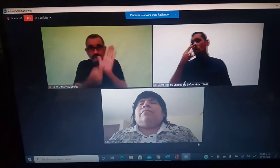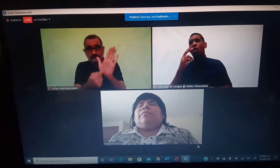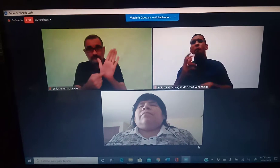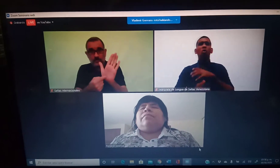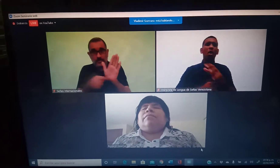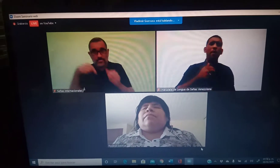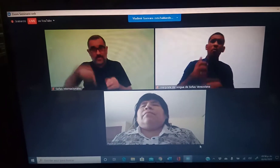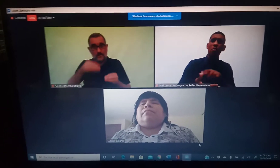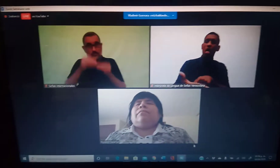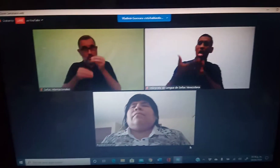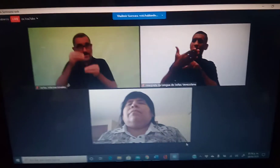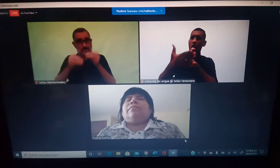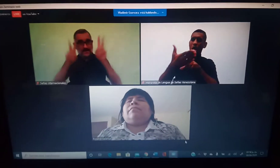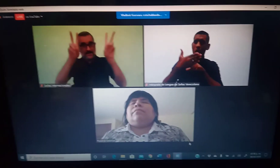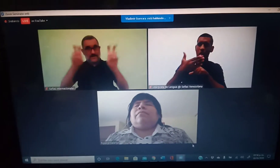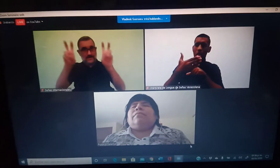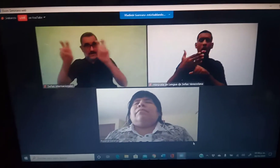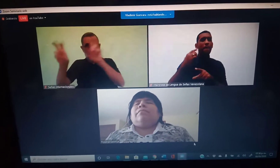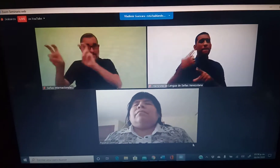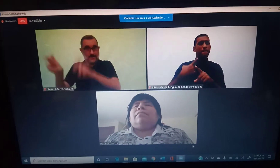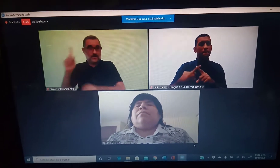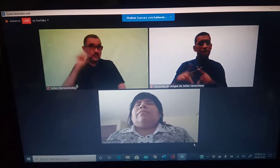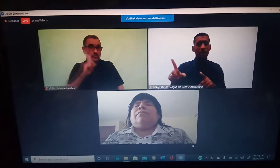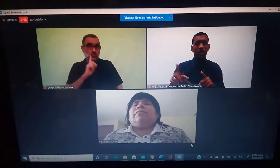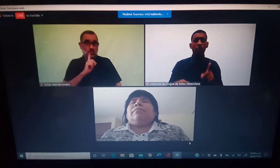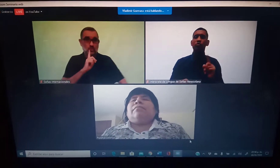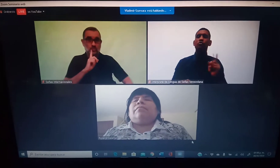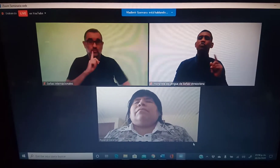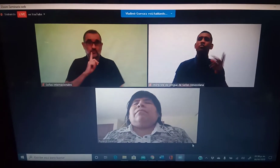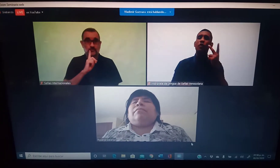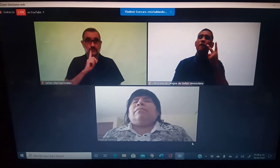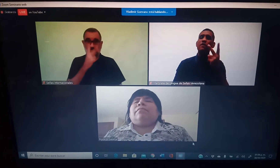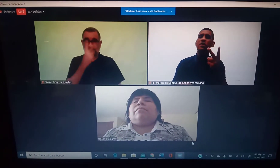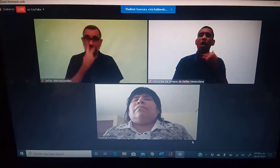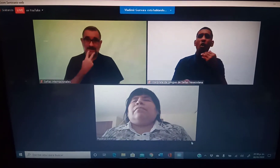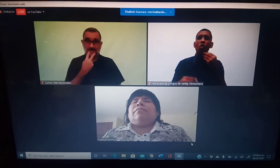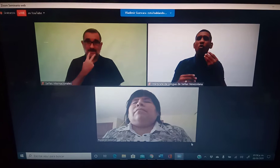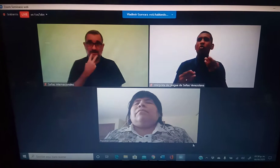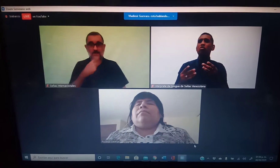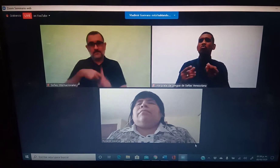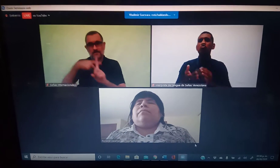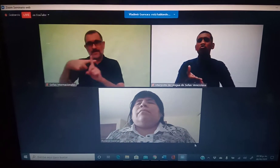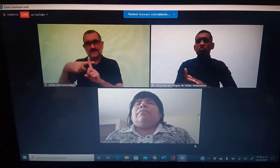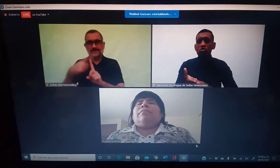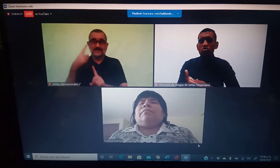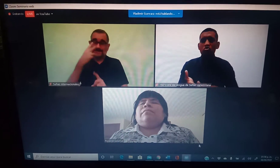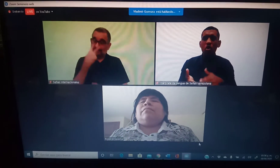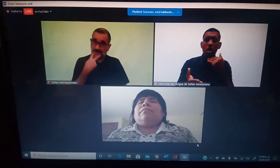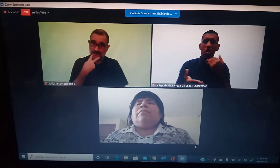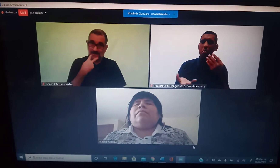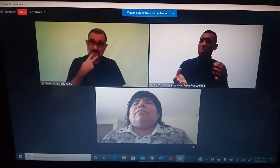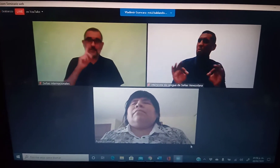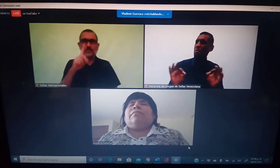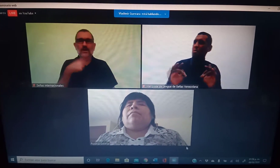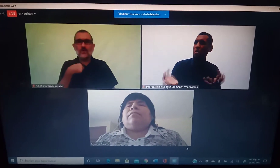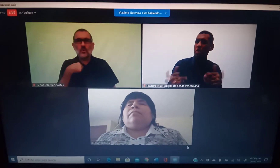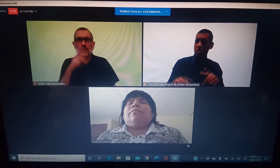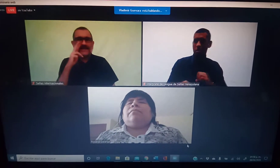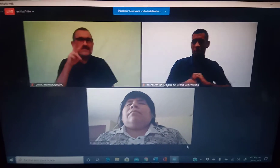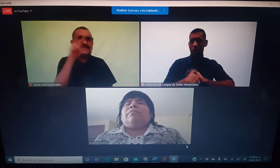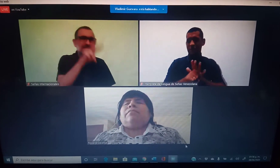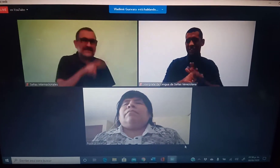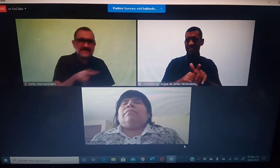una, digamos, acción en concreto en cuanto a la situación que se está presentando con el tema del COVID-19. Por